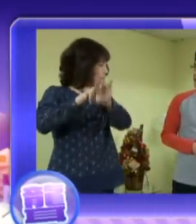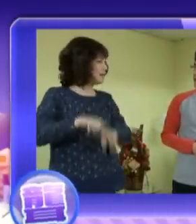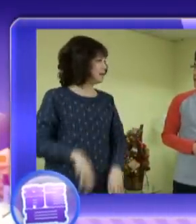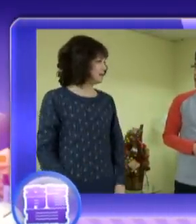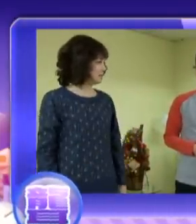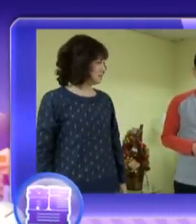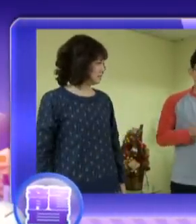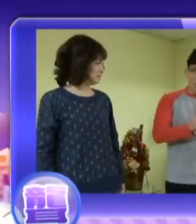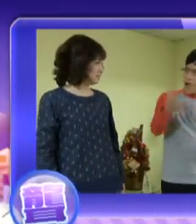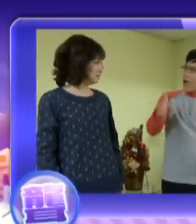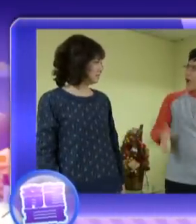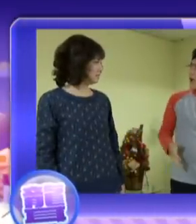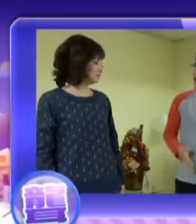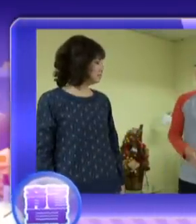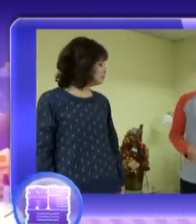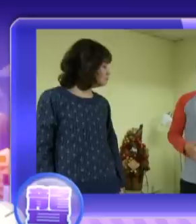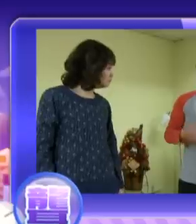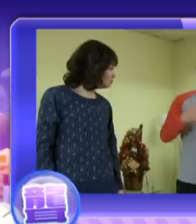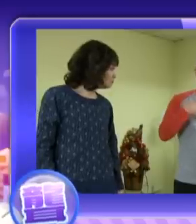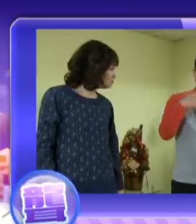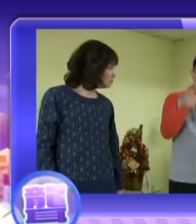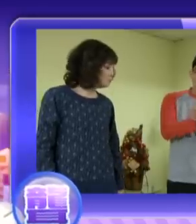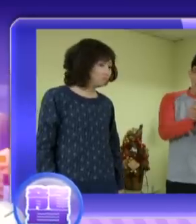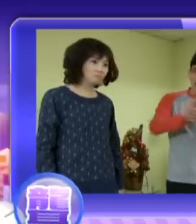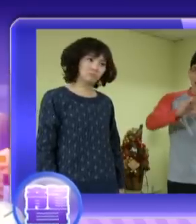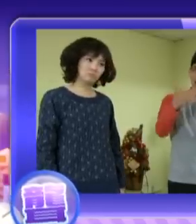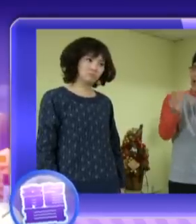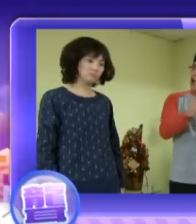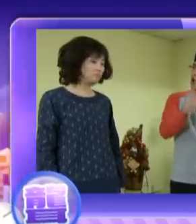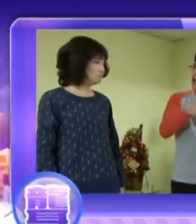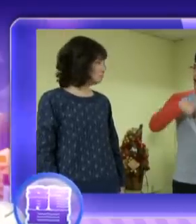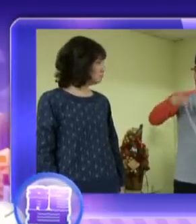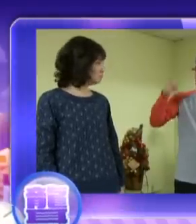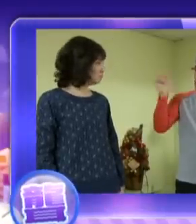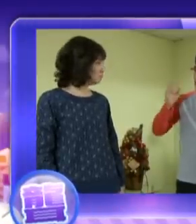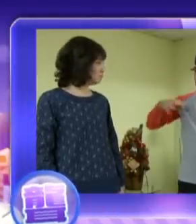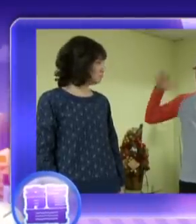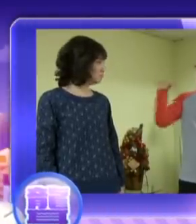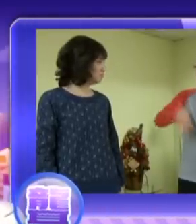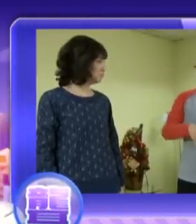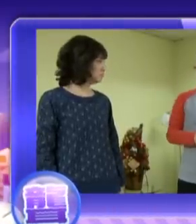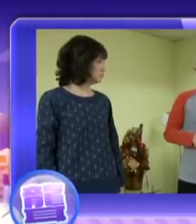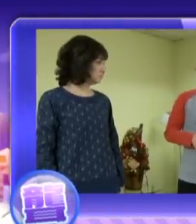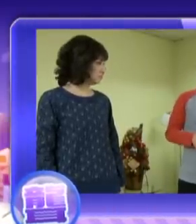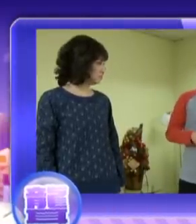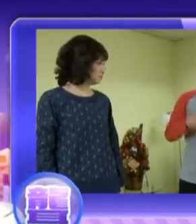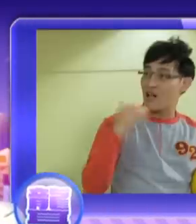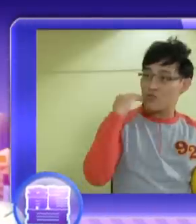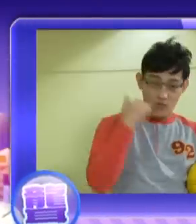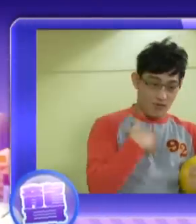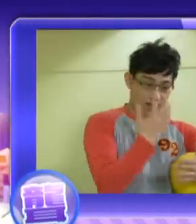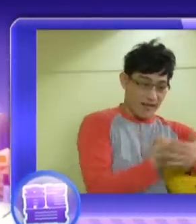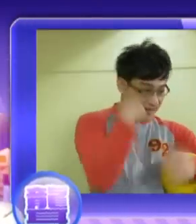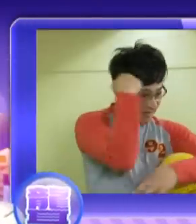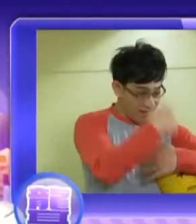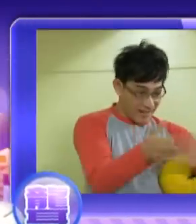去。 为什么？我都已经跟朋友约好要出去打球了，等整理好房间